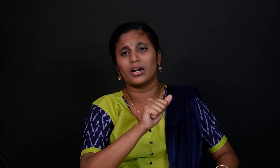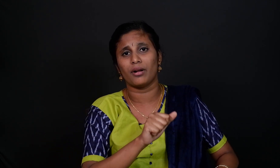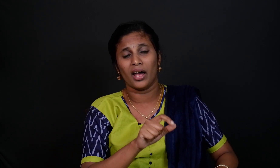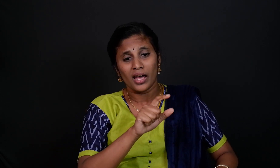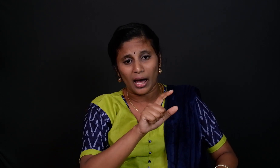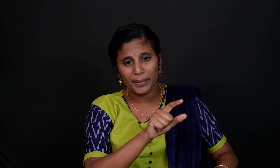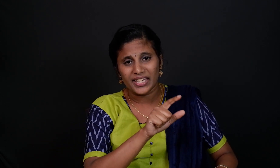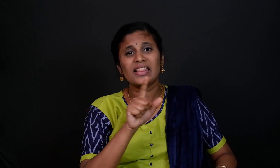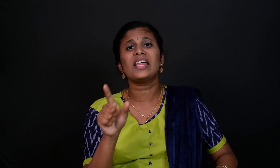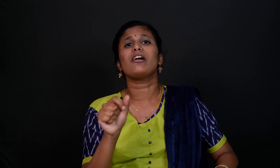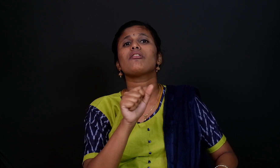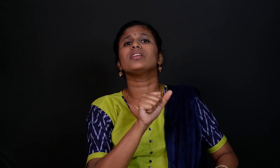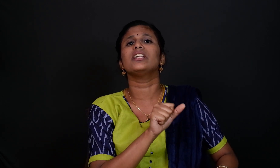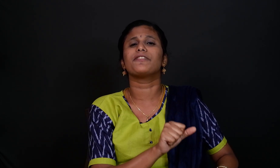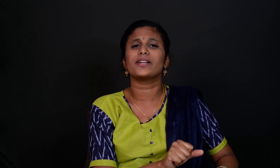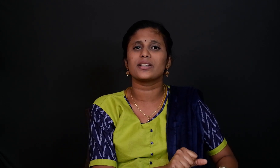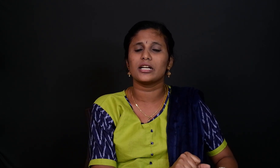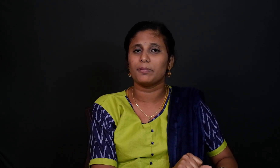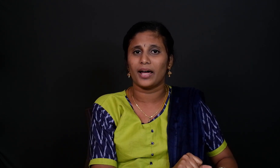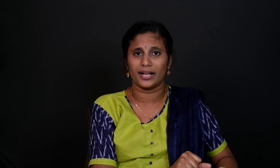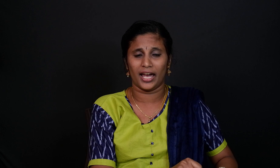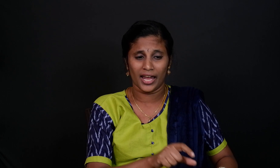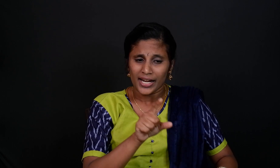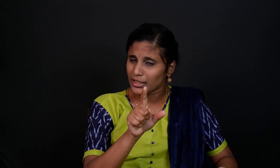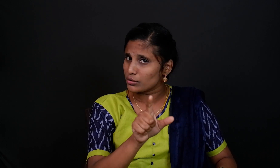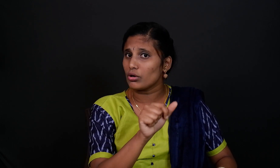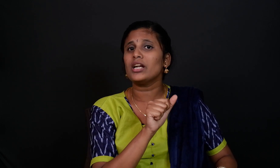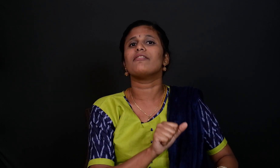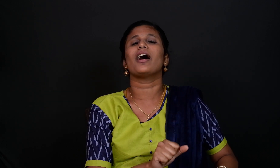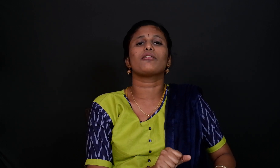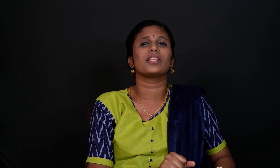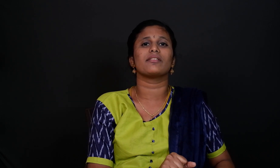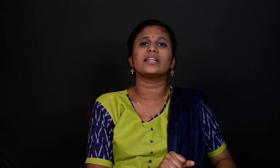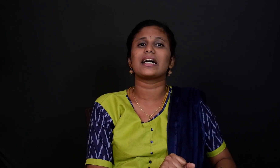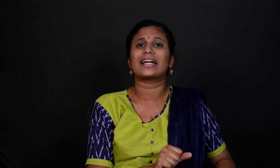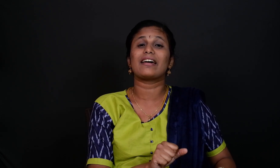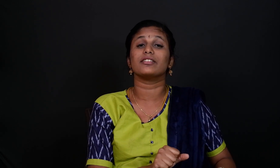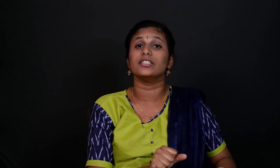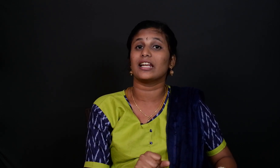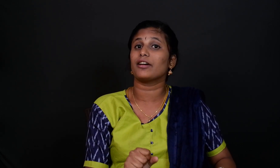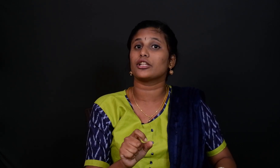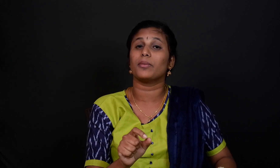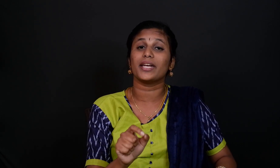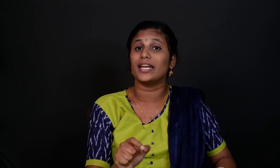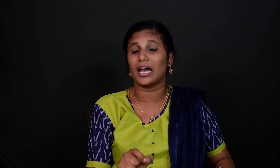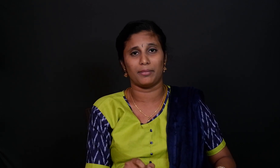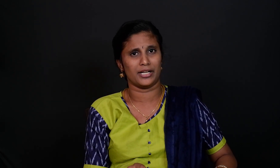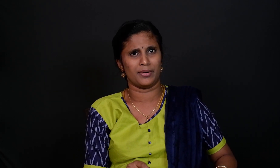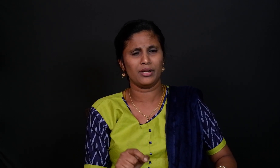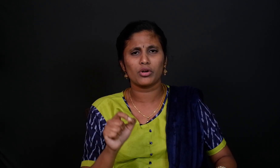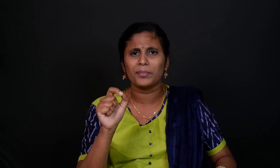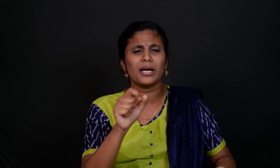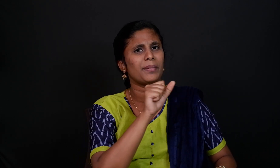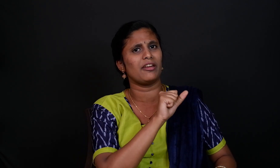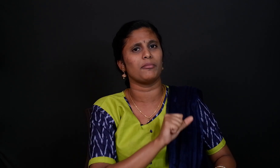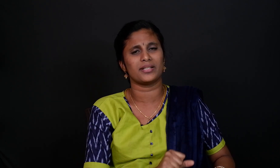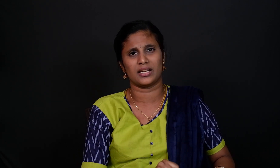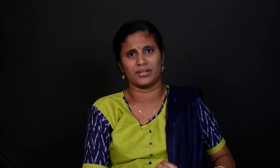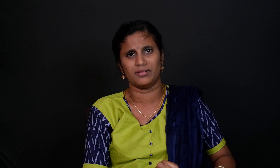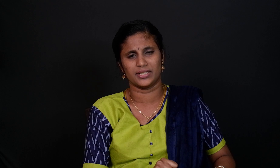94 ரூபா. அப்ப எந்த அளவுக்கு வந்து டிஃபரன்ஸ் இருக்குன்னு பாருங்க. நீங்க சொன்ன வாக்குறுதி வந்து கரெக்டா வந்து நிறைவேற்றணுமா இல்லையா அப்படின்ற மாதிரி ஒரு மிகப்பெரிய விமர்சனம் வந்து